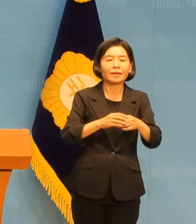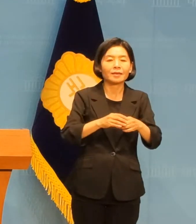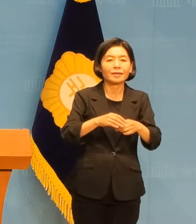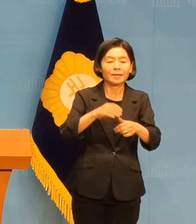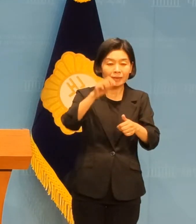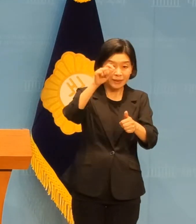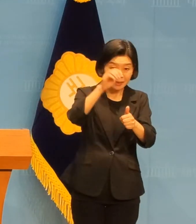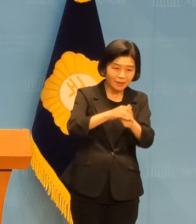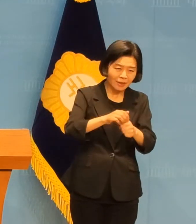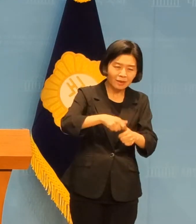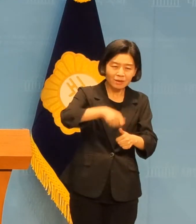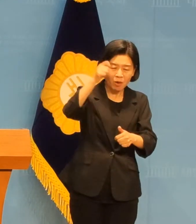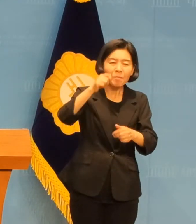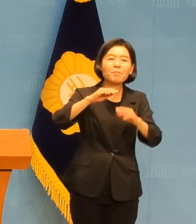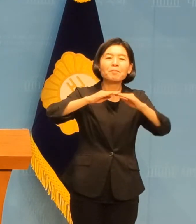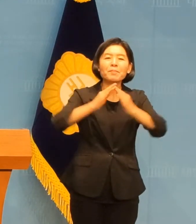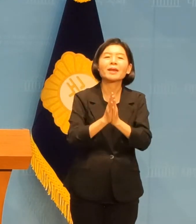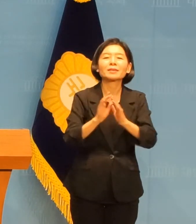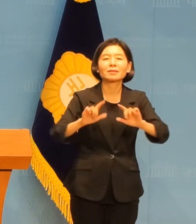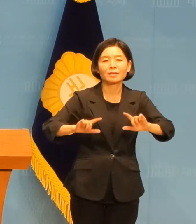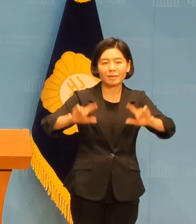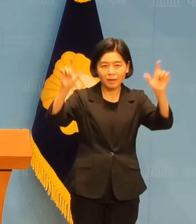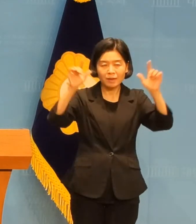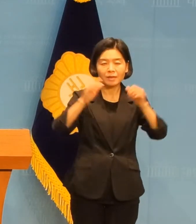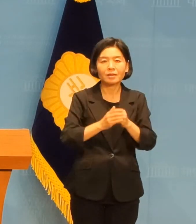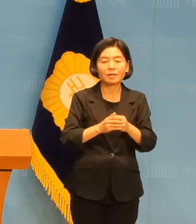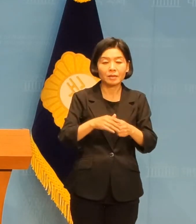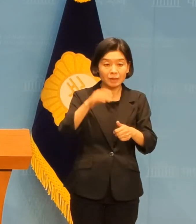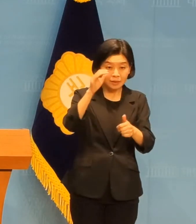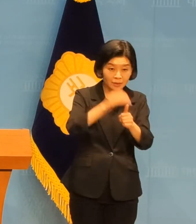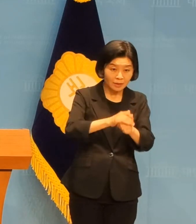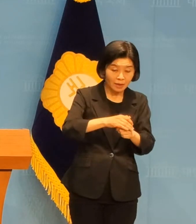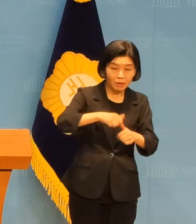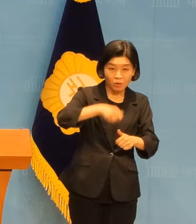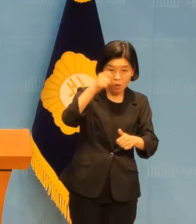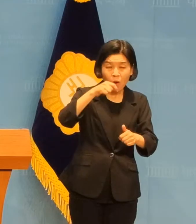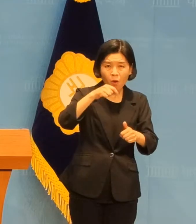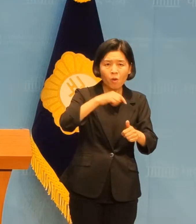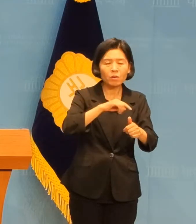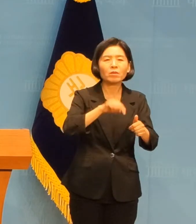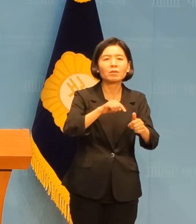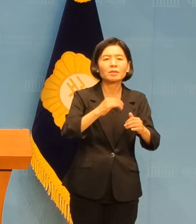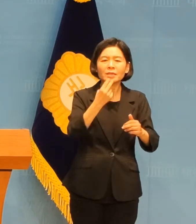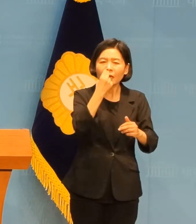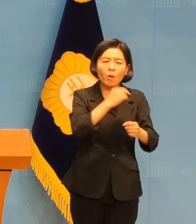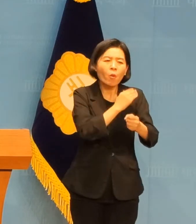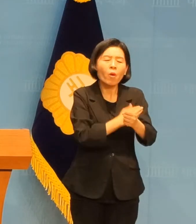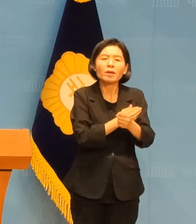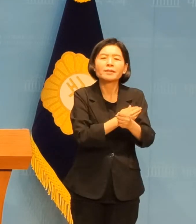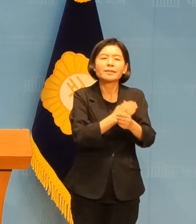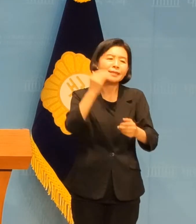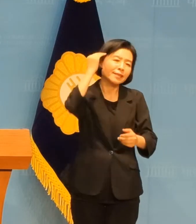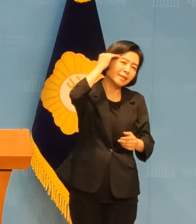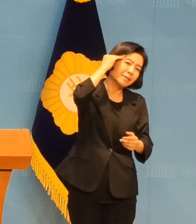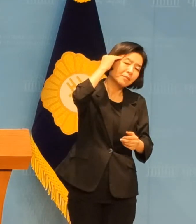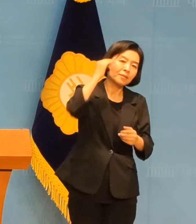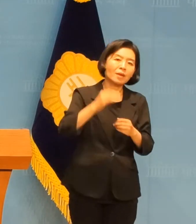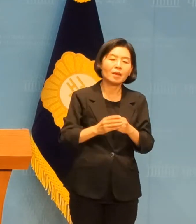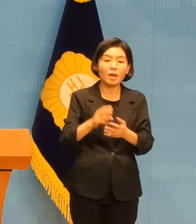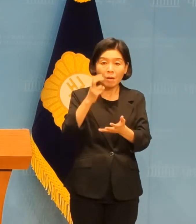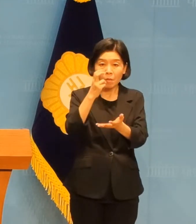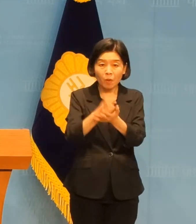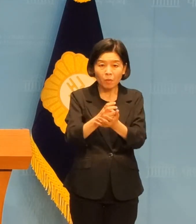날입니다. 사형제는 생명권을 본질적으로 침해하는 위헌적 제도로 범죄 억제 효과